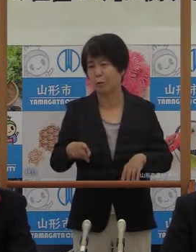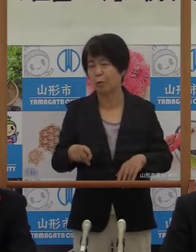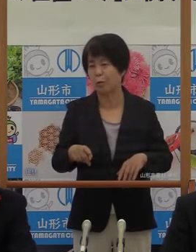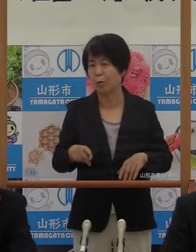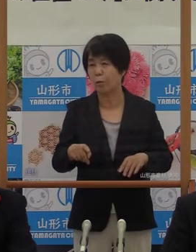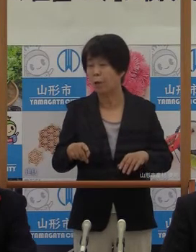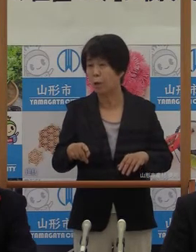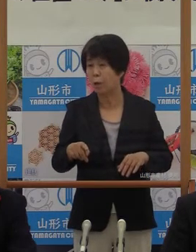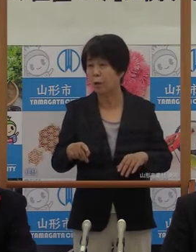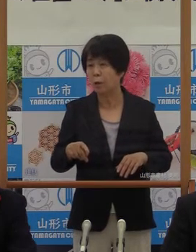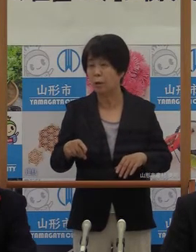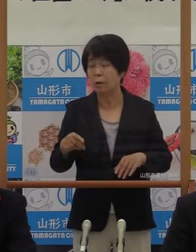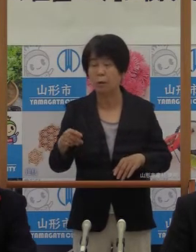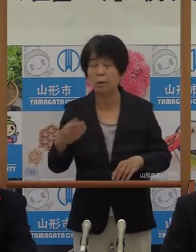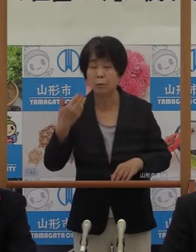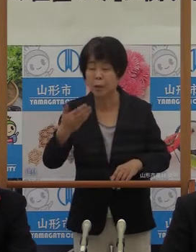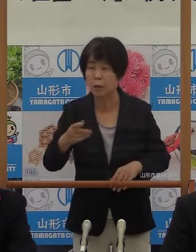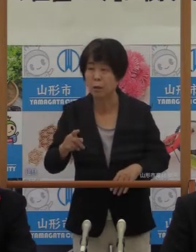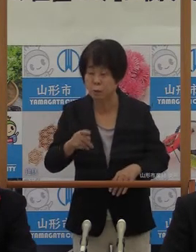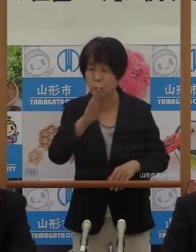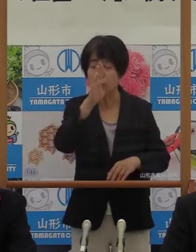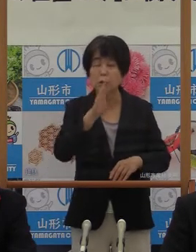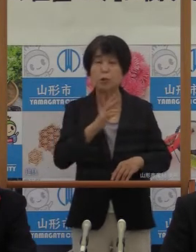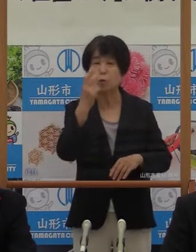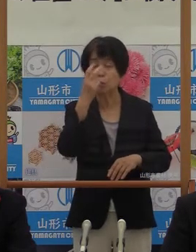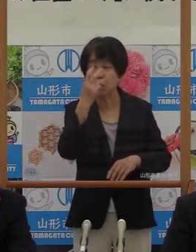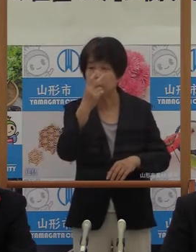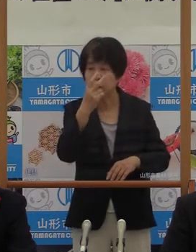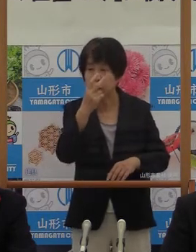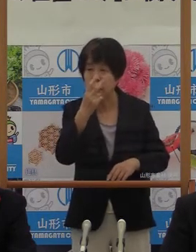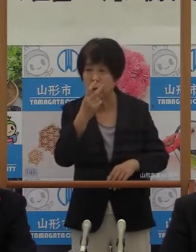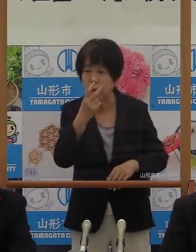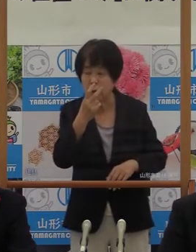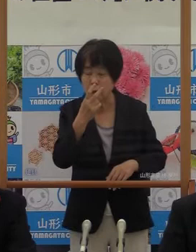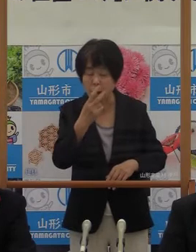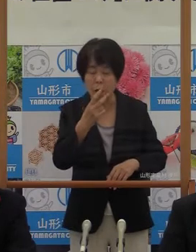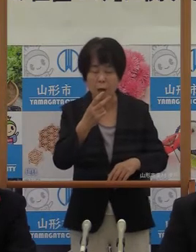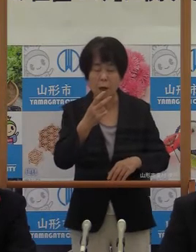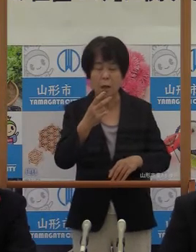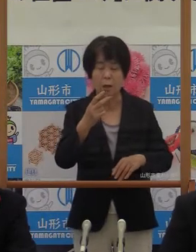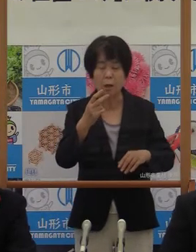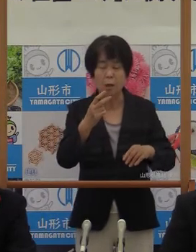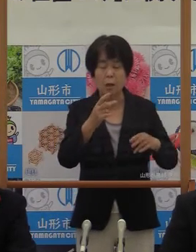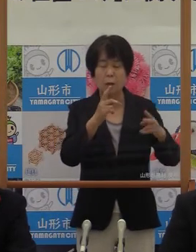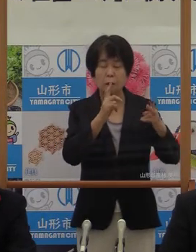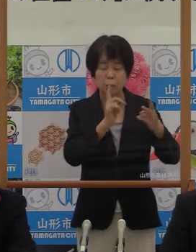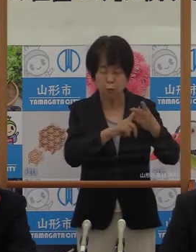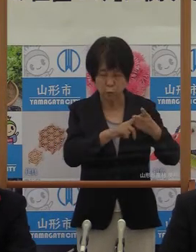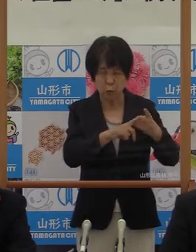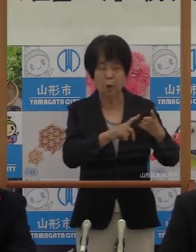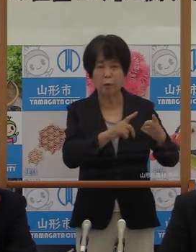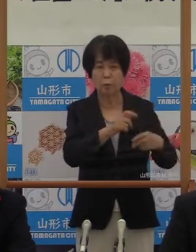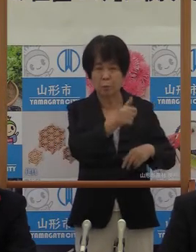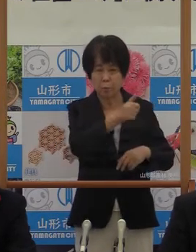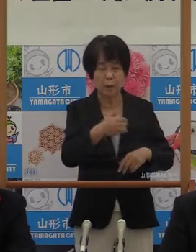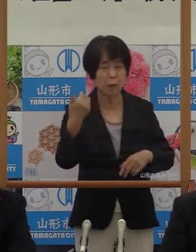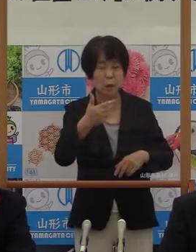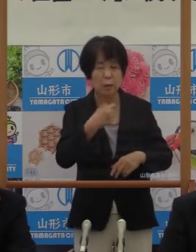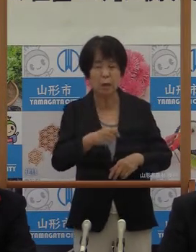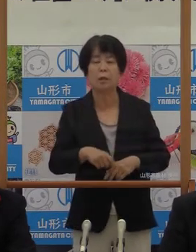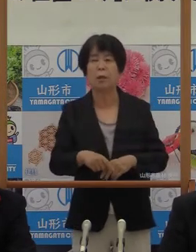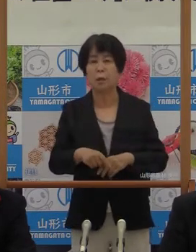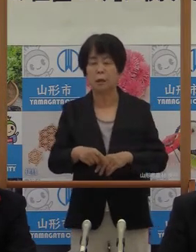で、この市場調査で、社長に伺いたいんですけれども、例えばどういったこう事業者